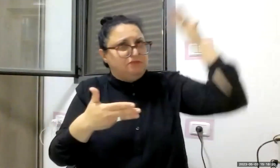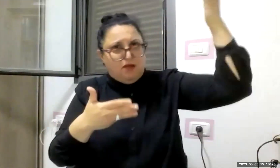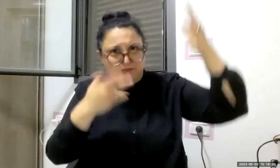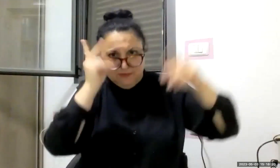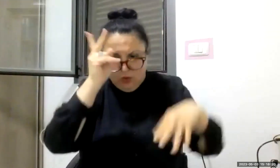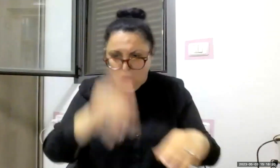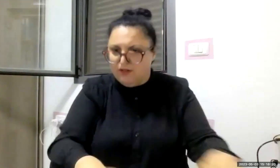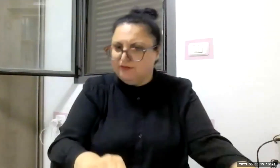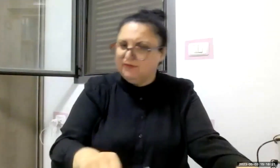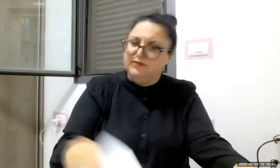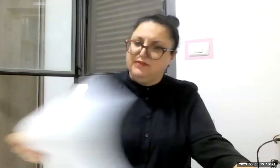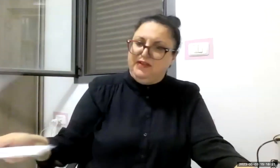כאן בארץ וגם בחול.